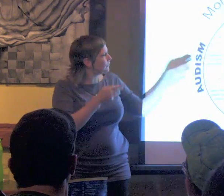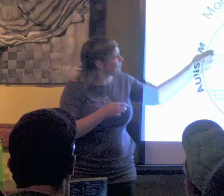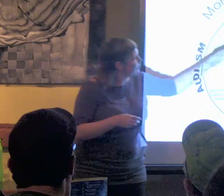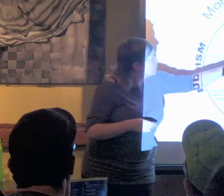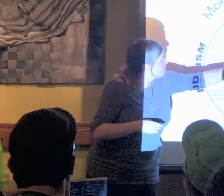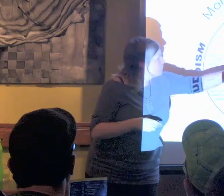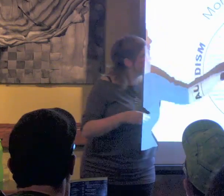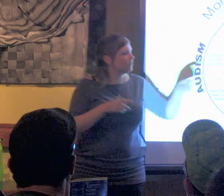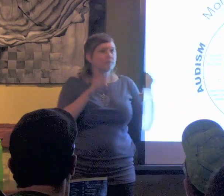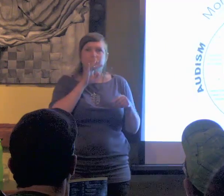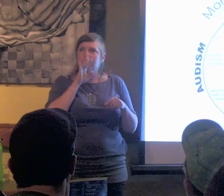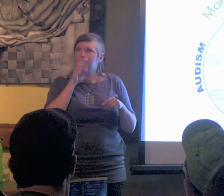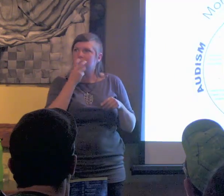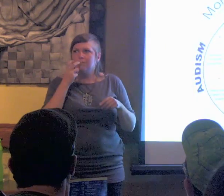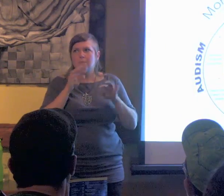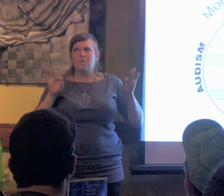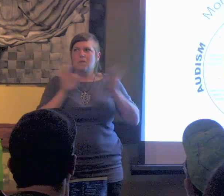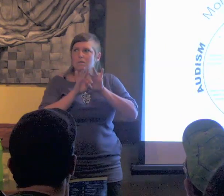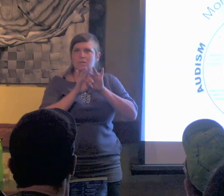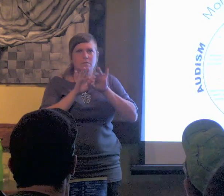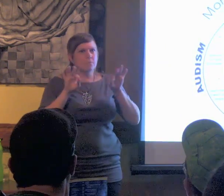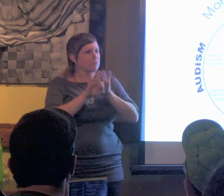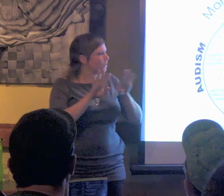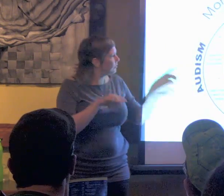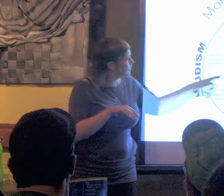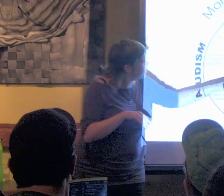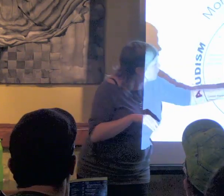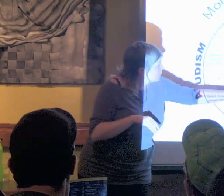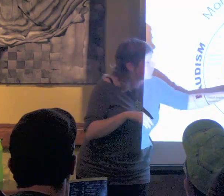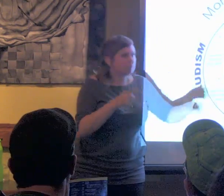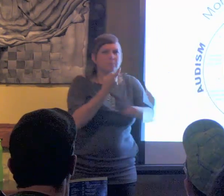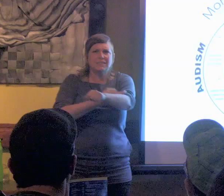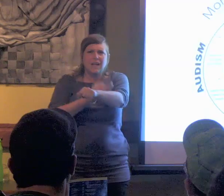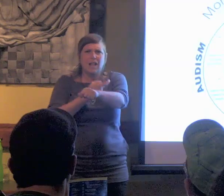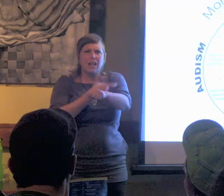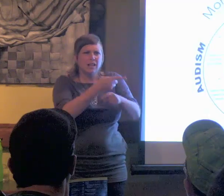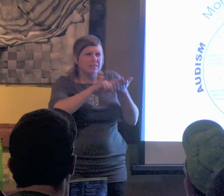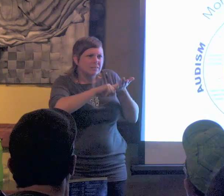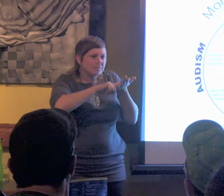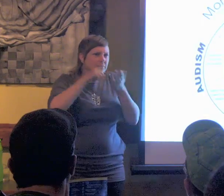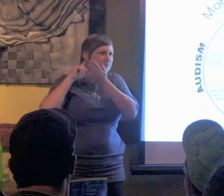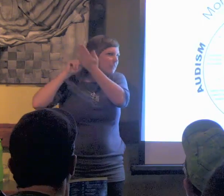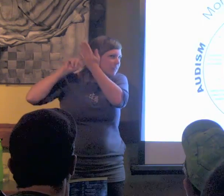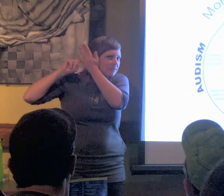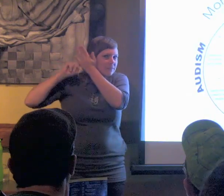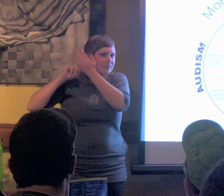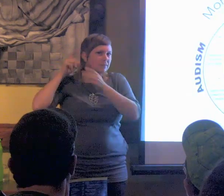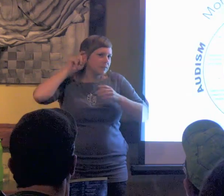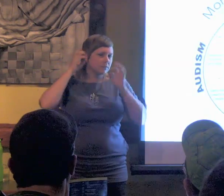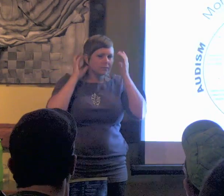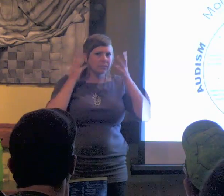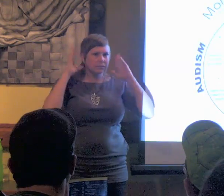bon, justement, vont les stigmatiser comme étant des personnes handicapées parce qu'elles ne peuvent pas entendre. Il y a un fort accent qui est mis sur la lecture labiale, sur